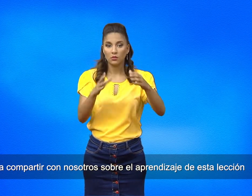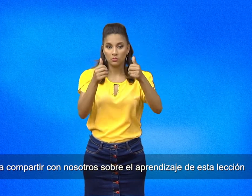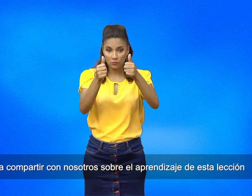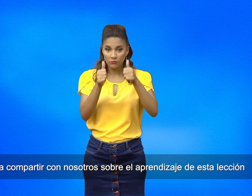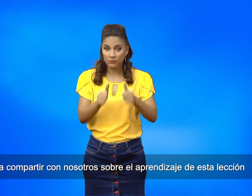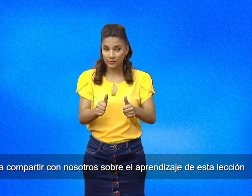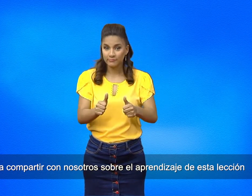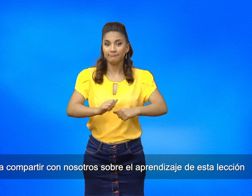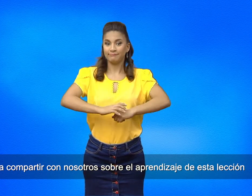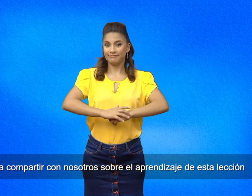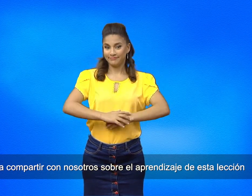lección